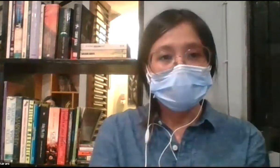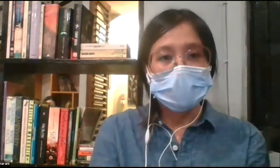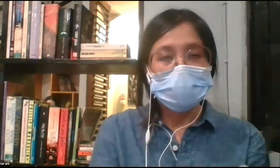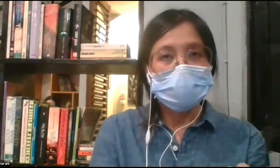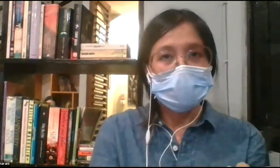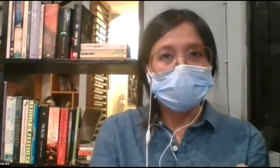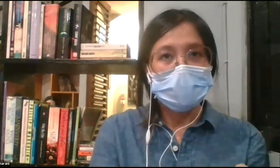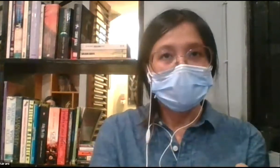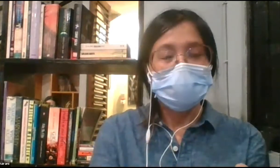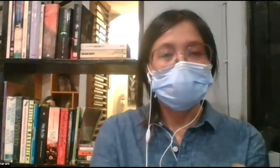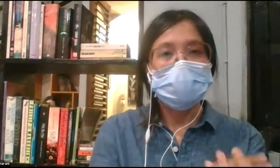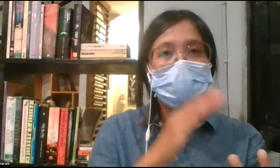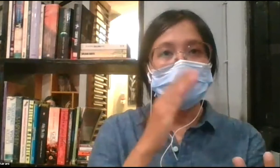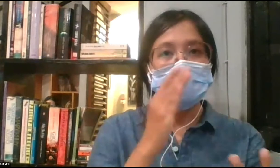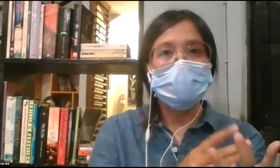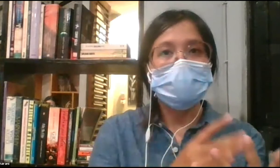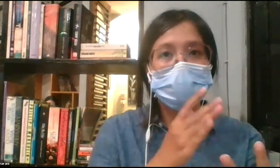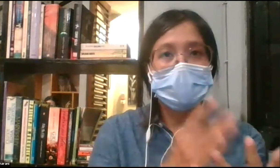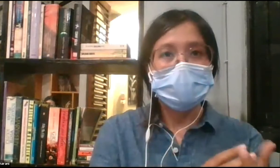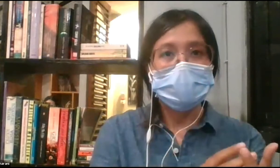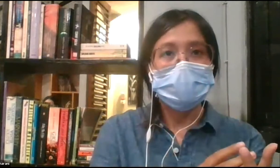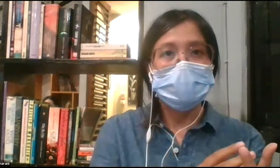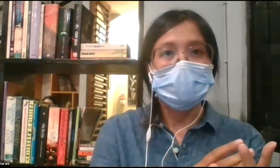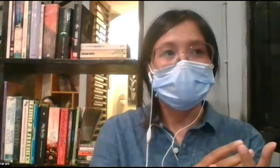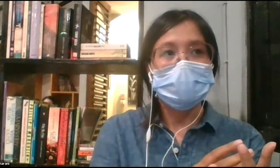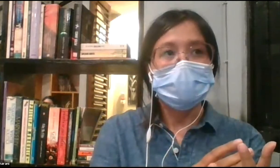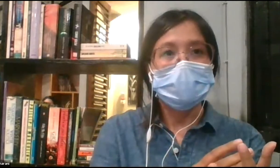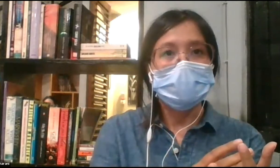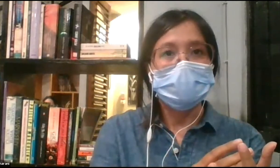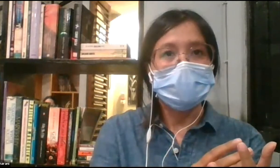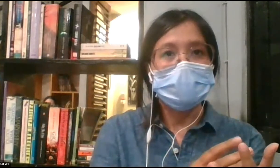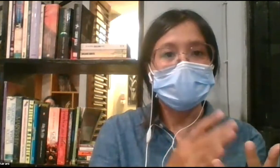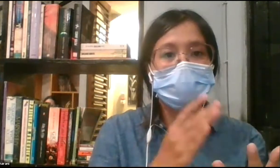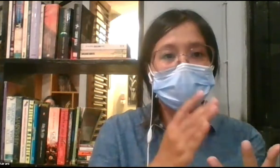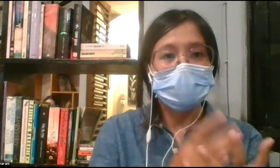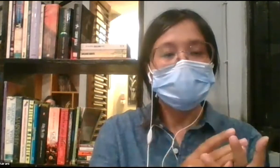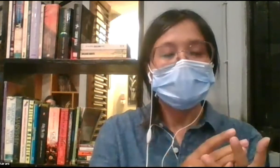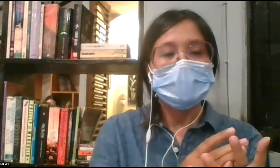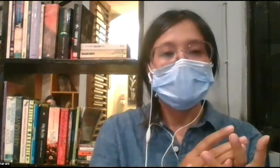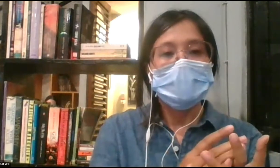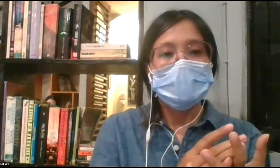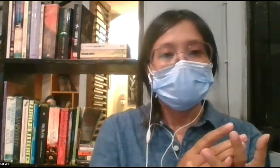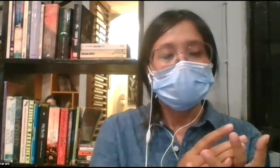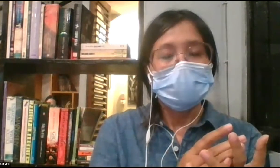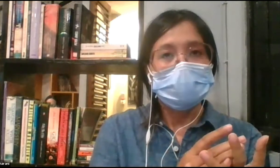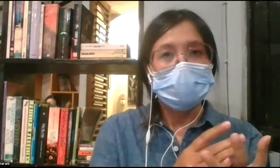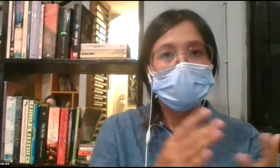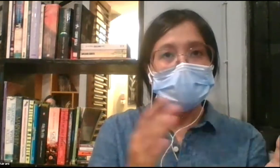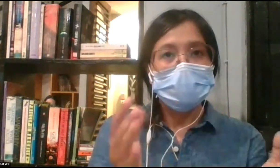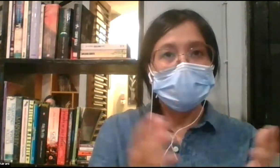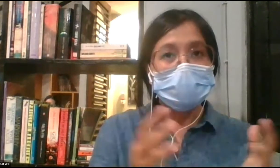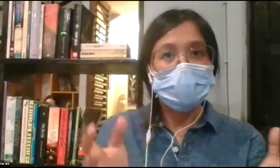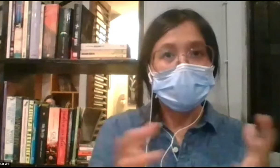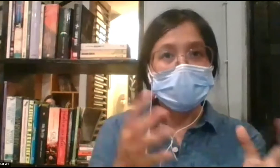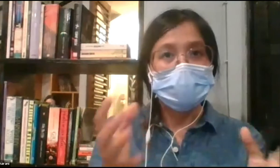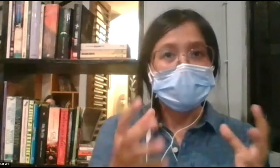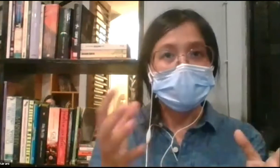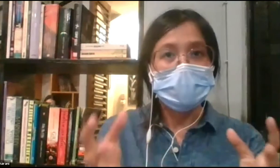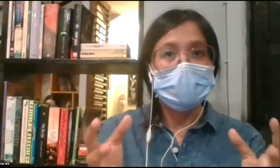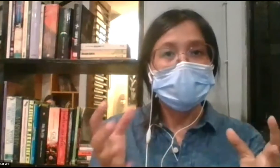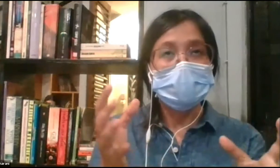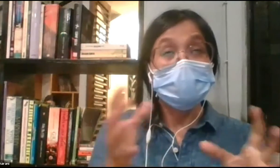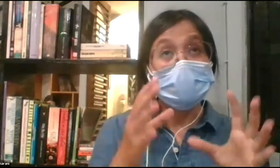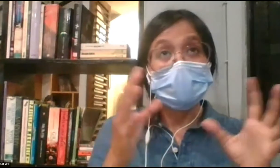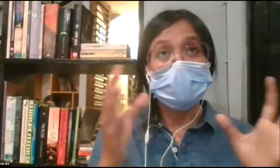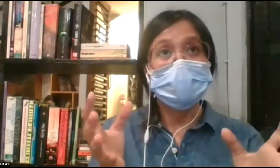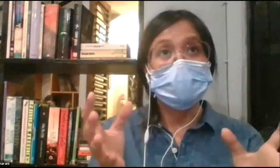untuk teman-teman difabel, tidak punya informasi tentang peradilan acara atau hal yang berhubungan dengan